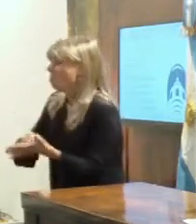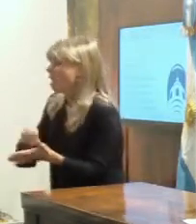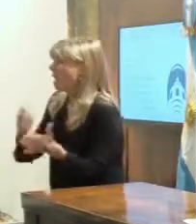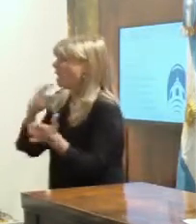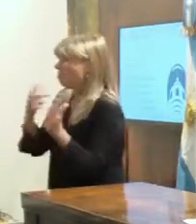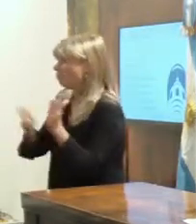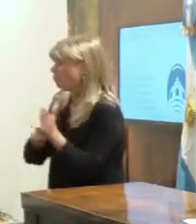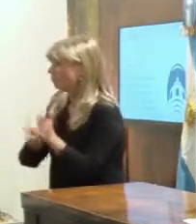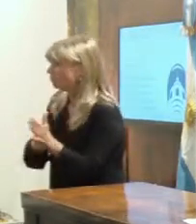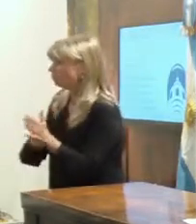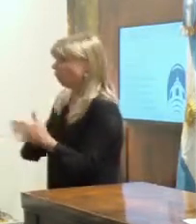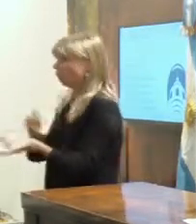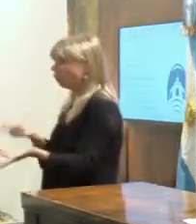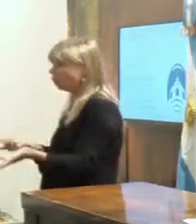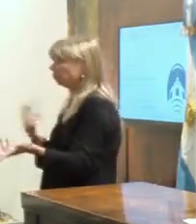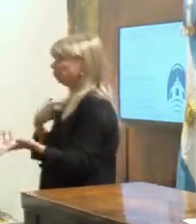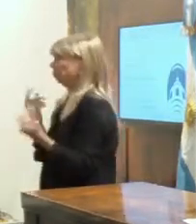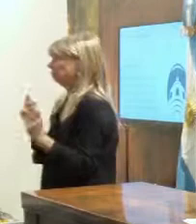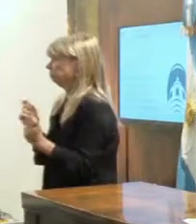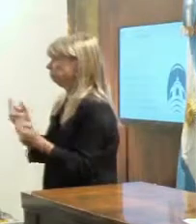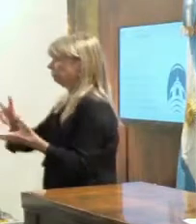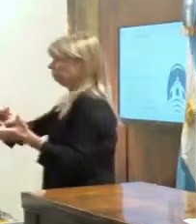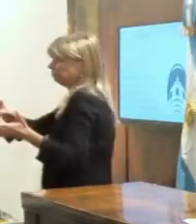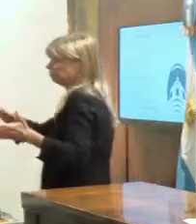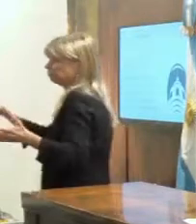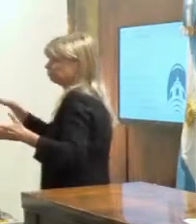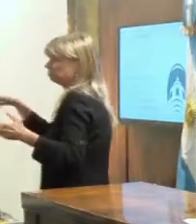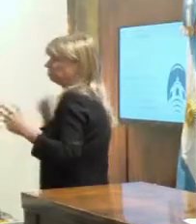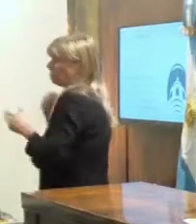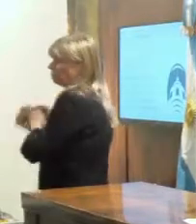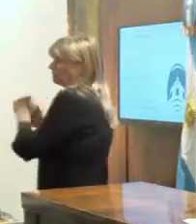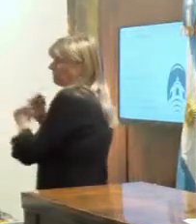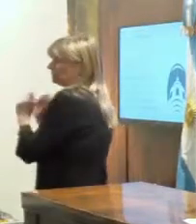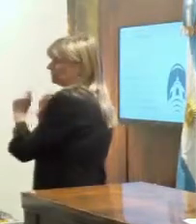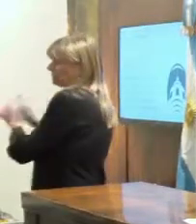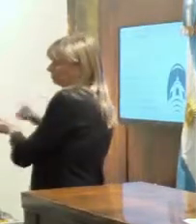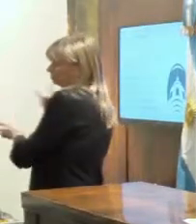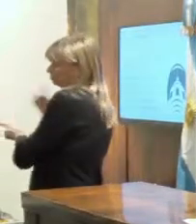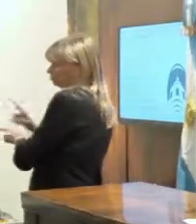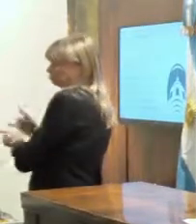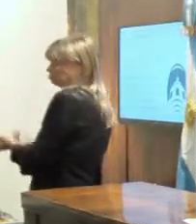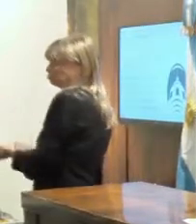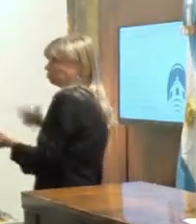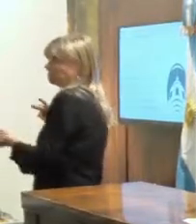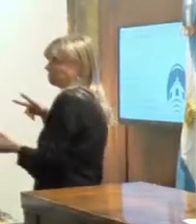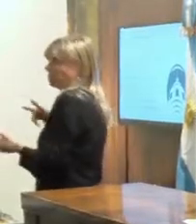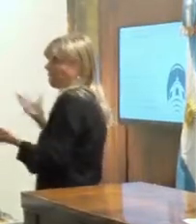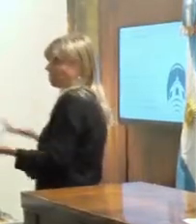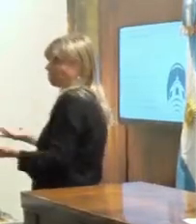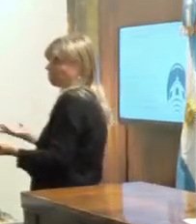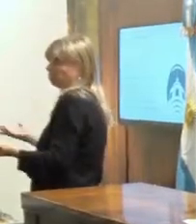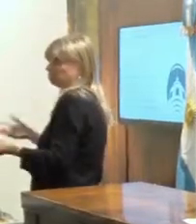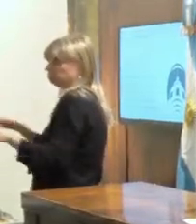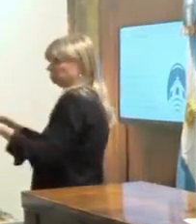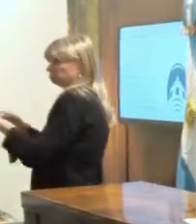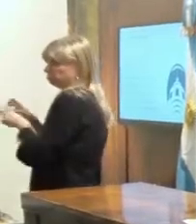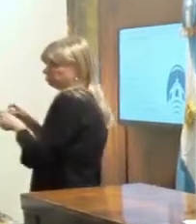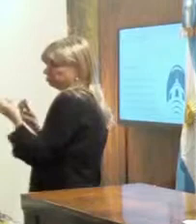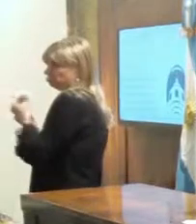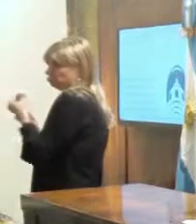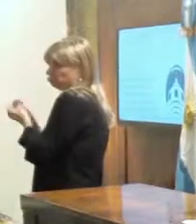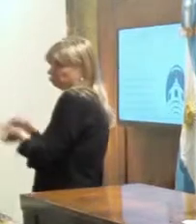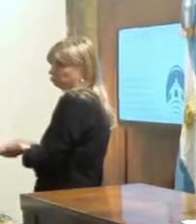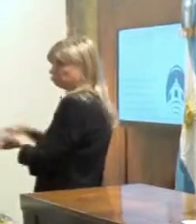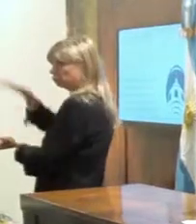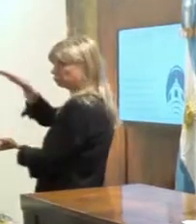los pasajeros, quien esté beneficiado sea la empresa privada que se lleva pingües ganancias